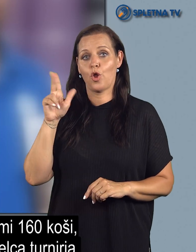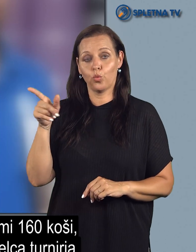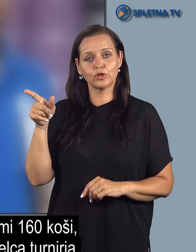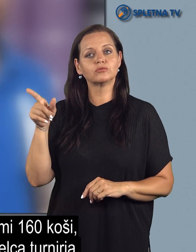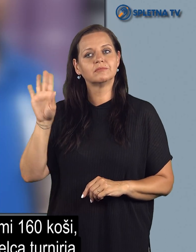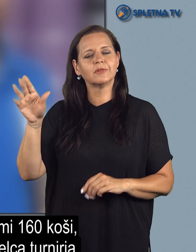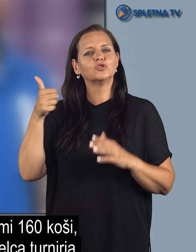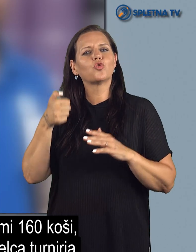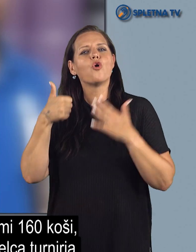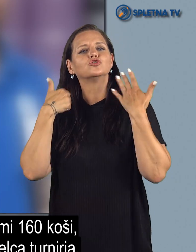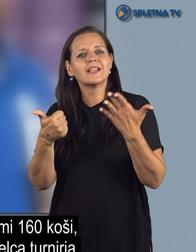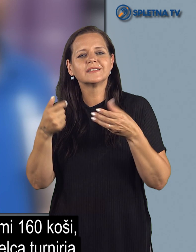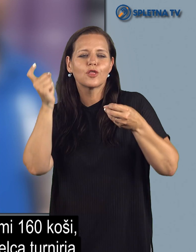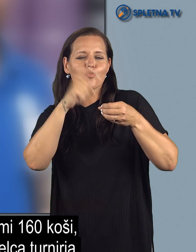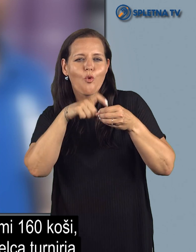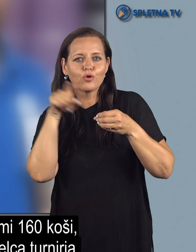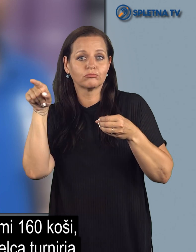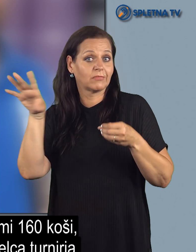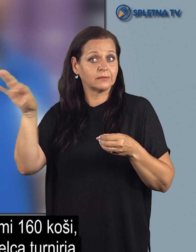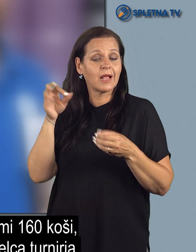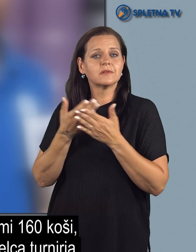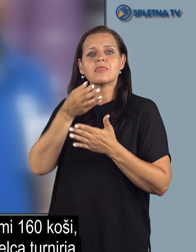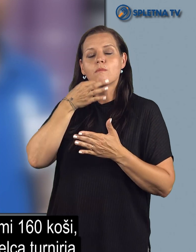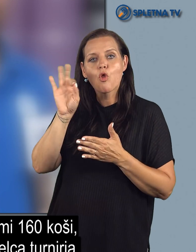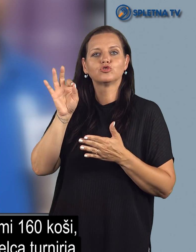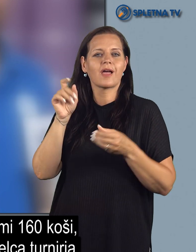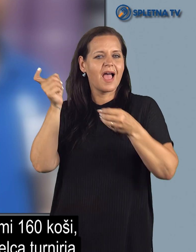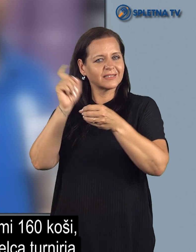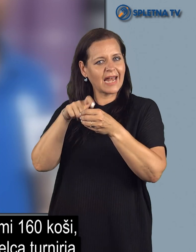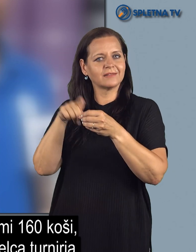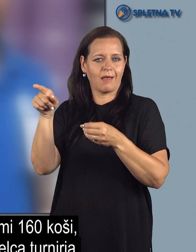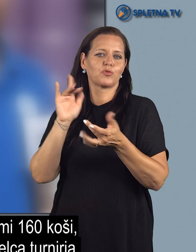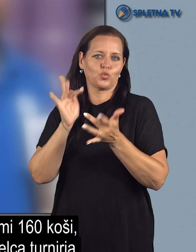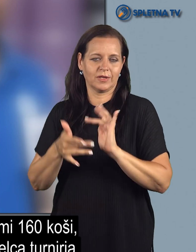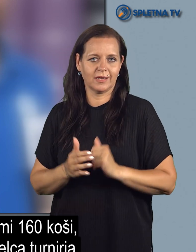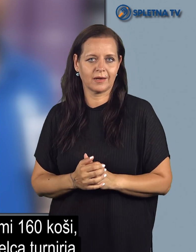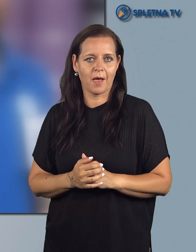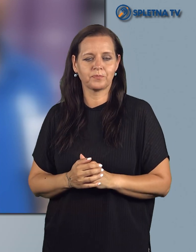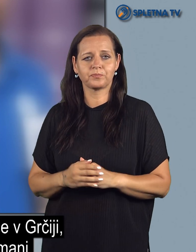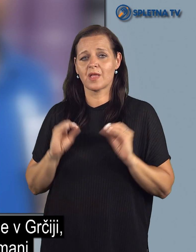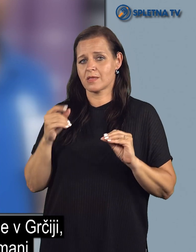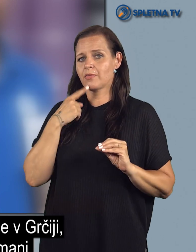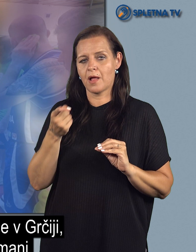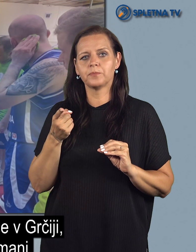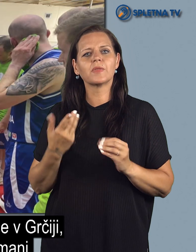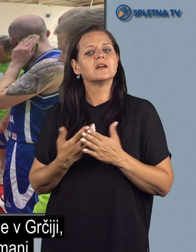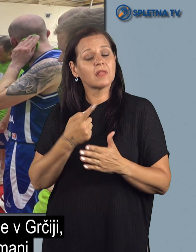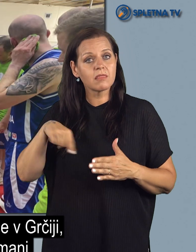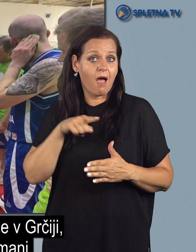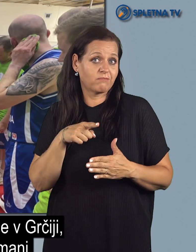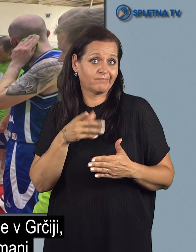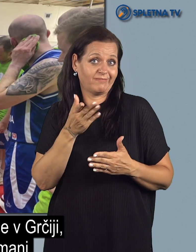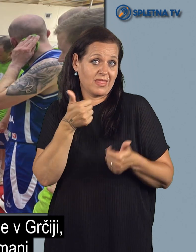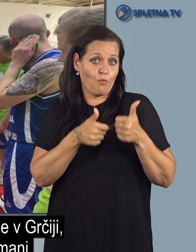Saša Lukić je bil s svojimi 160 koši izbran za najboljšega strelca turnirja. Za nami